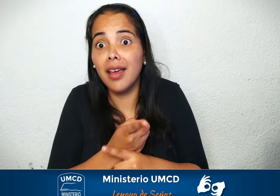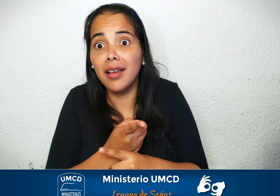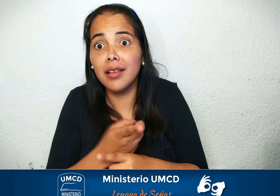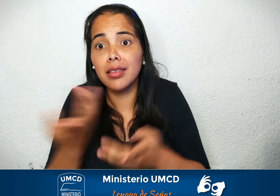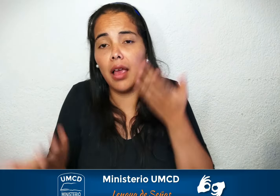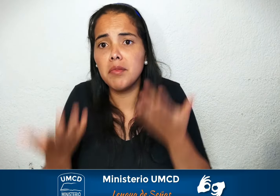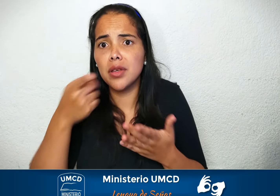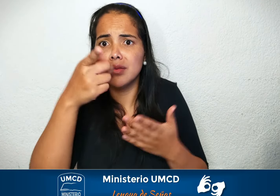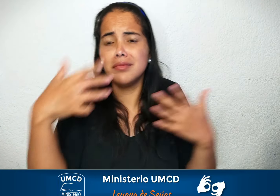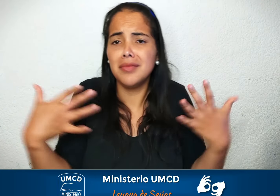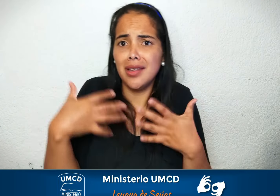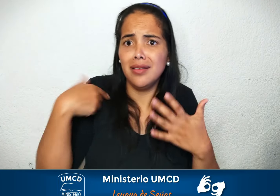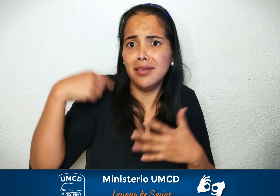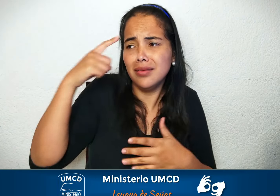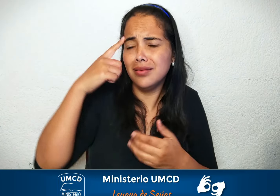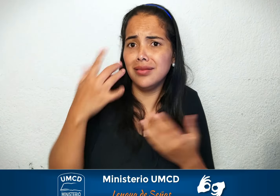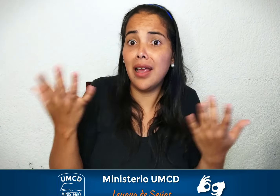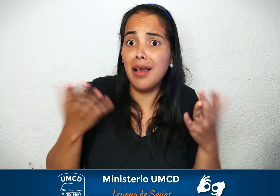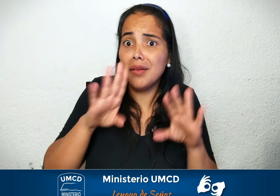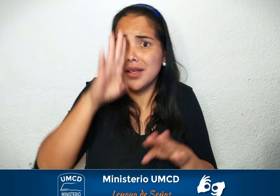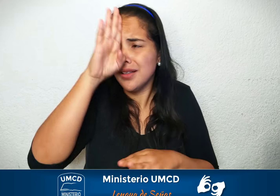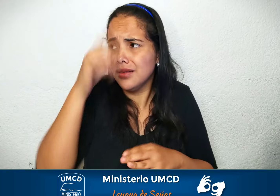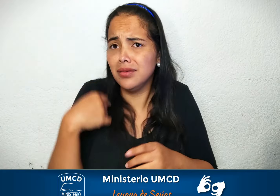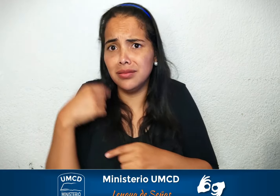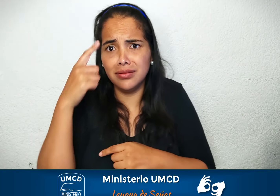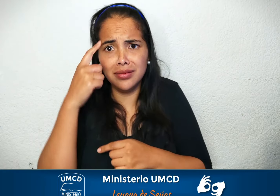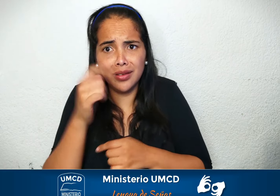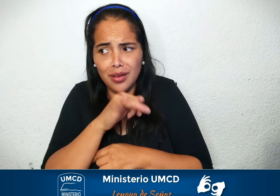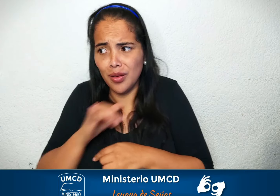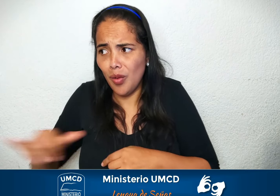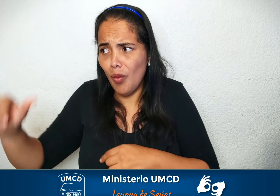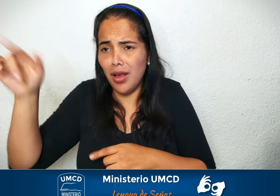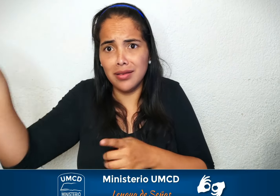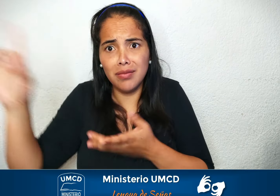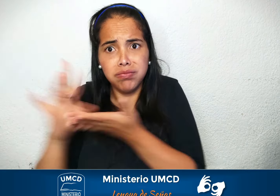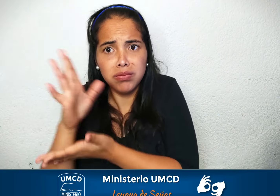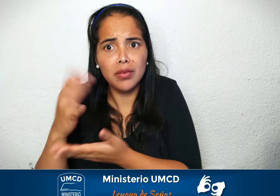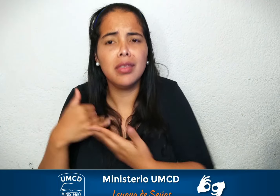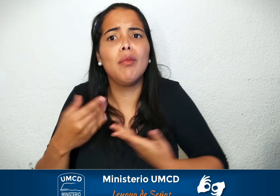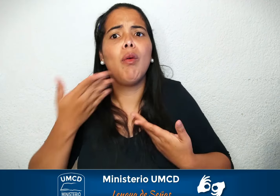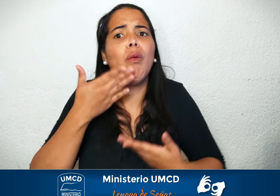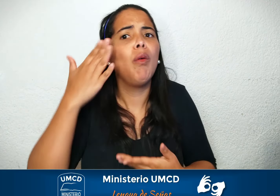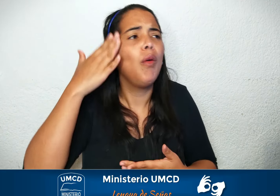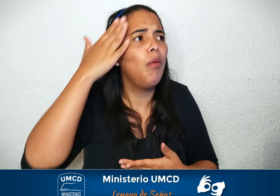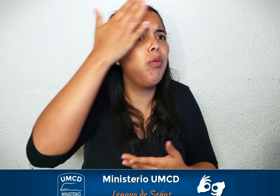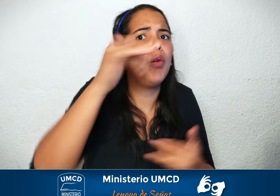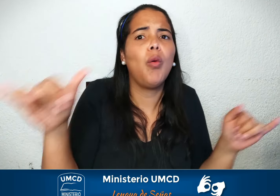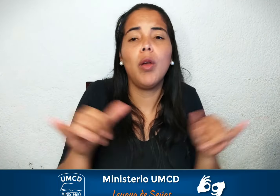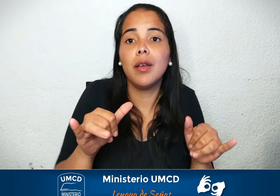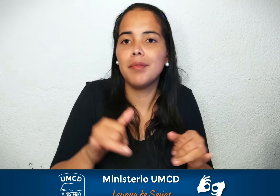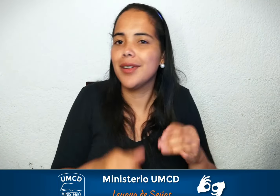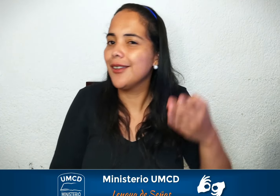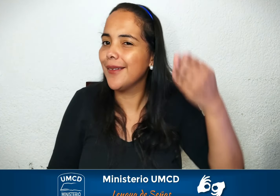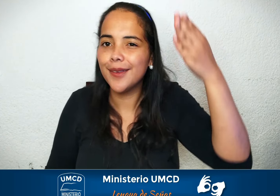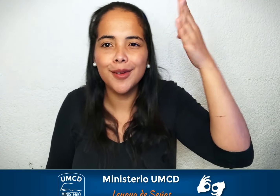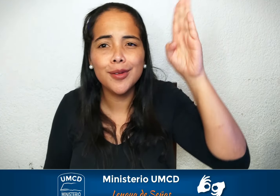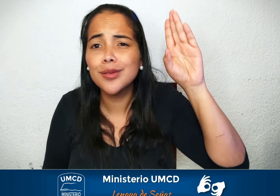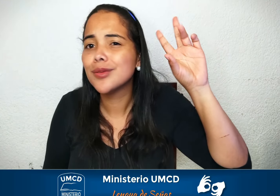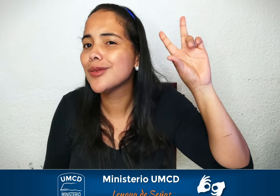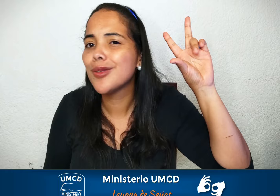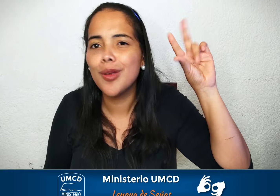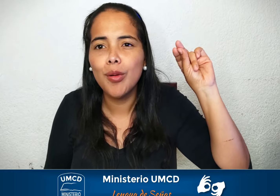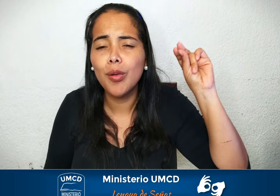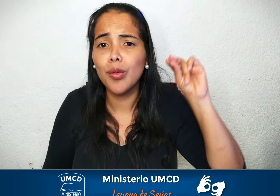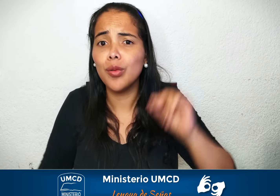porque tenemos una tendencia a generalizar. Pero la verdad es que Dios no obra de esa